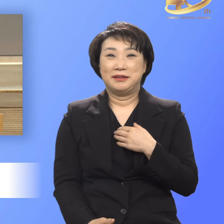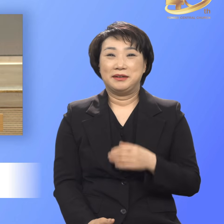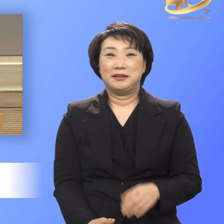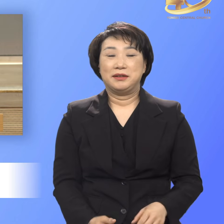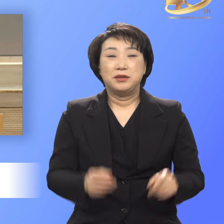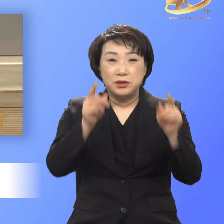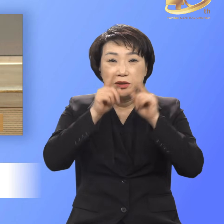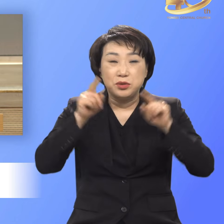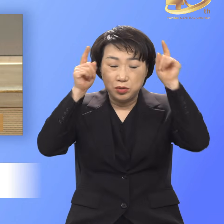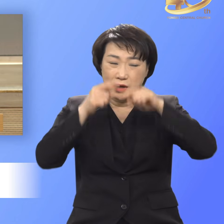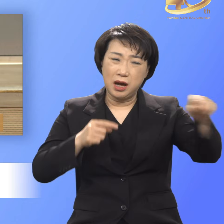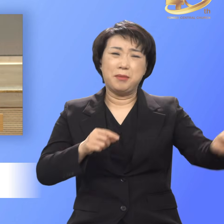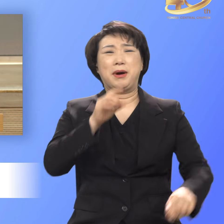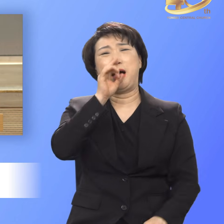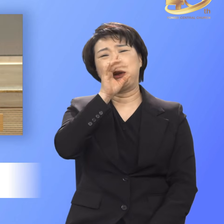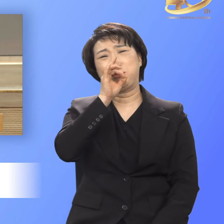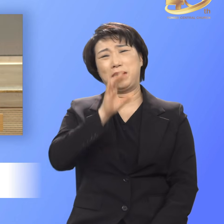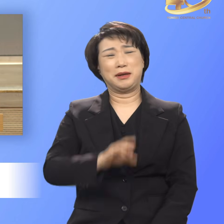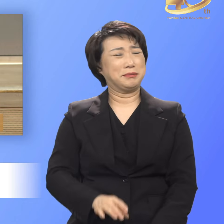지옥 가면 안 되지?